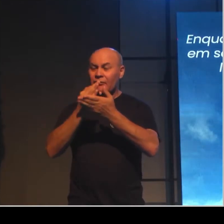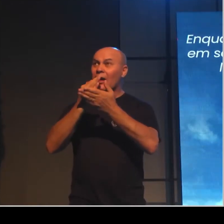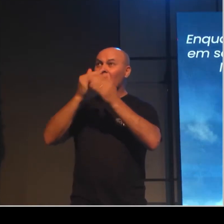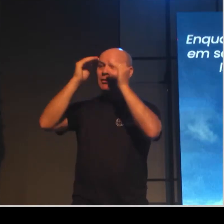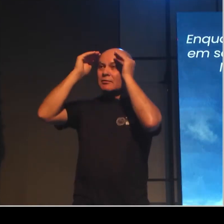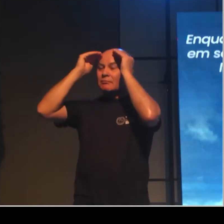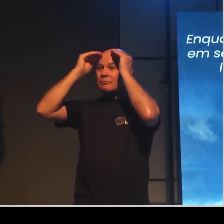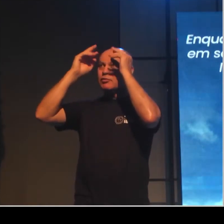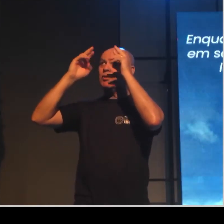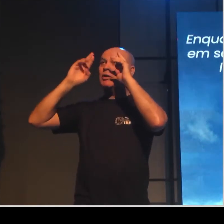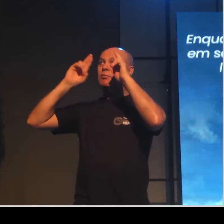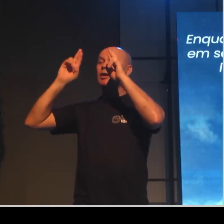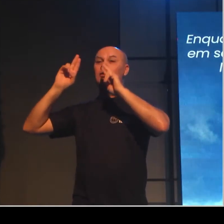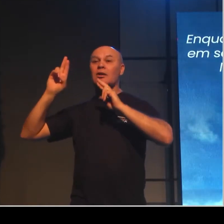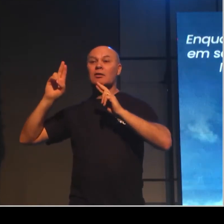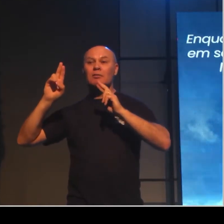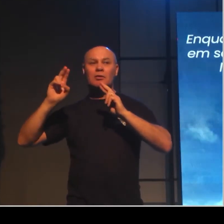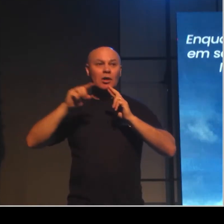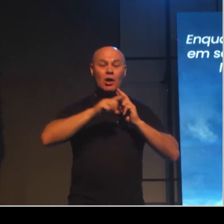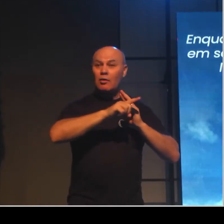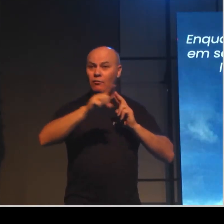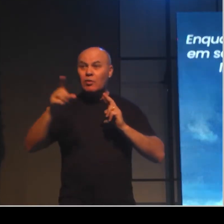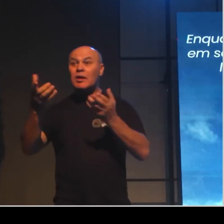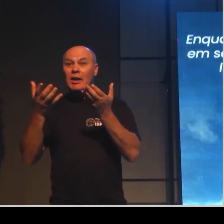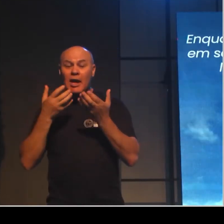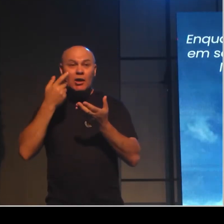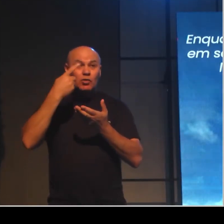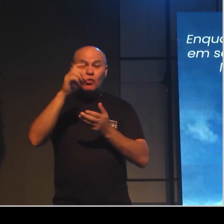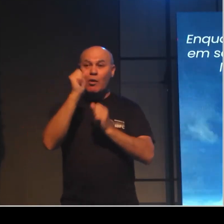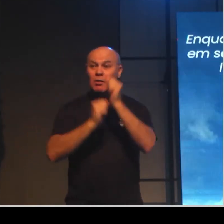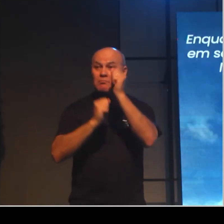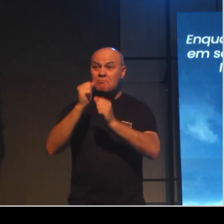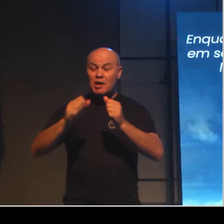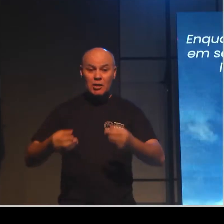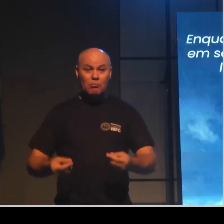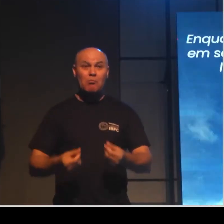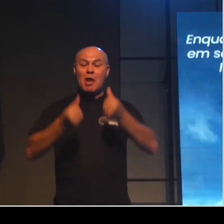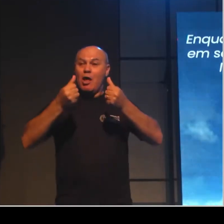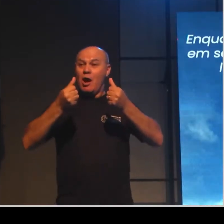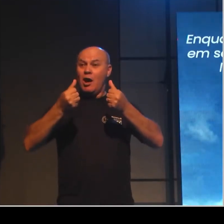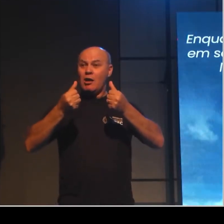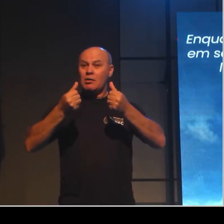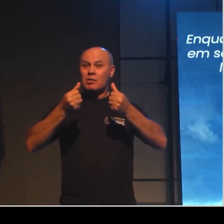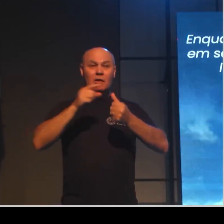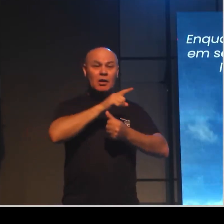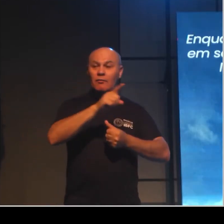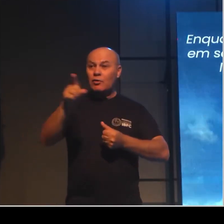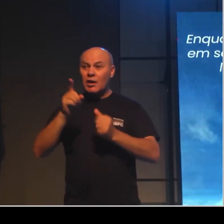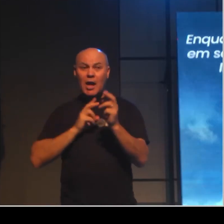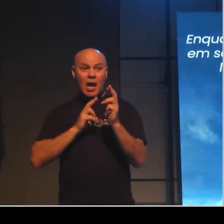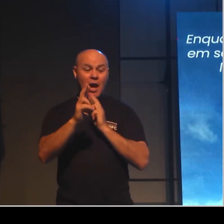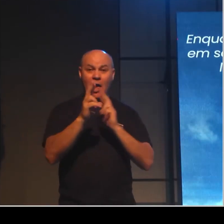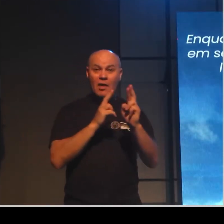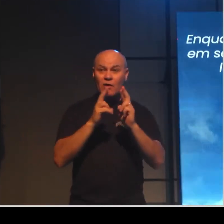Você quer a bênção de Deus no seu casamento? Nos seus relacionamentos, na sua casa, na sua